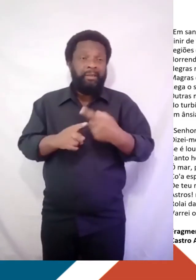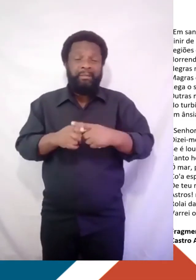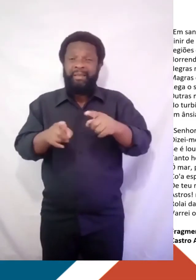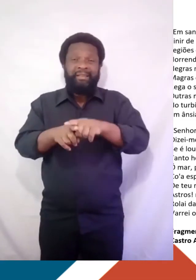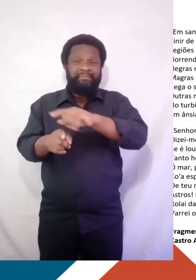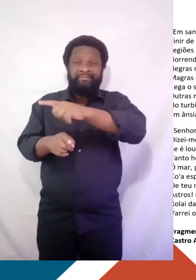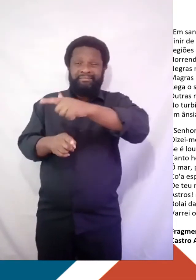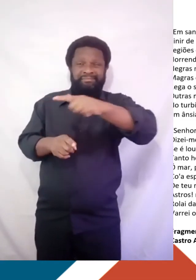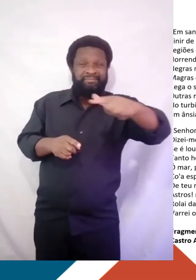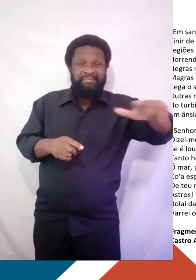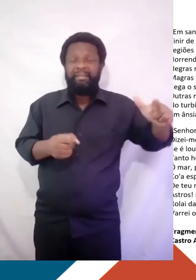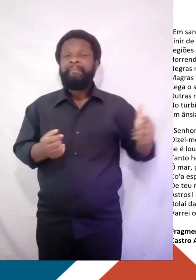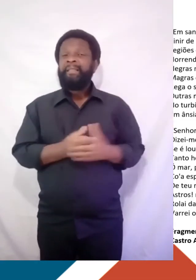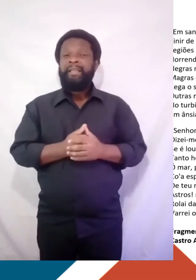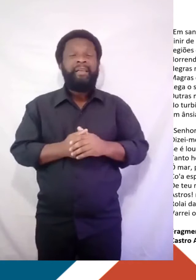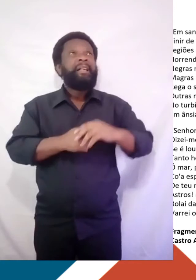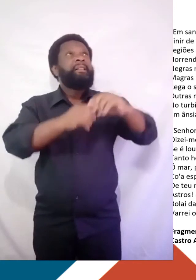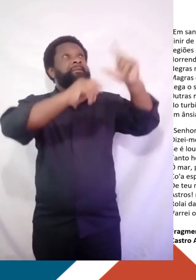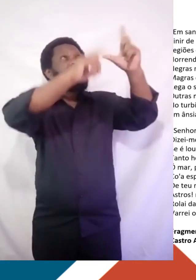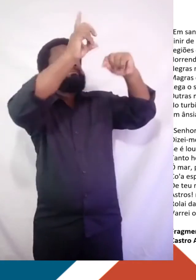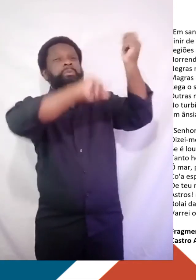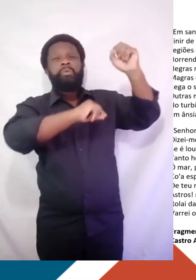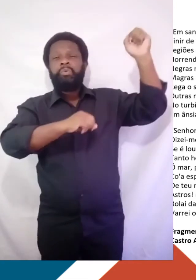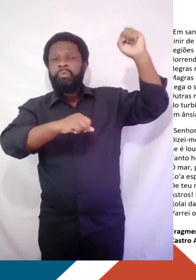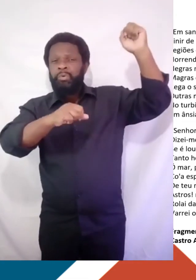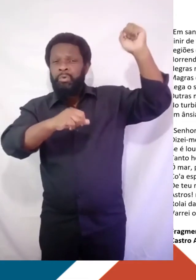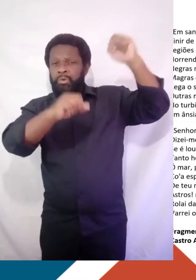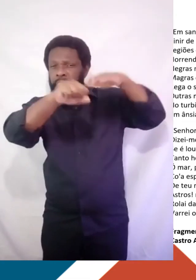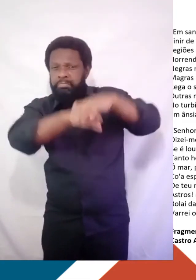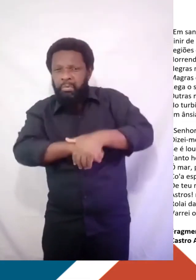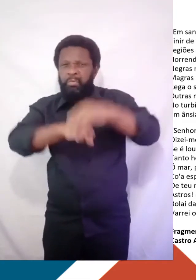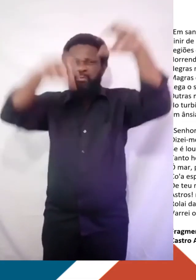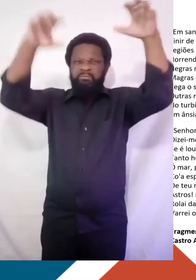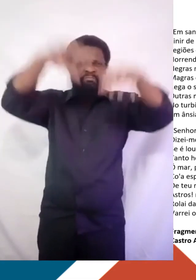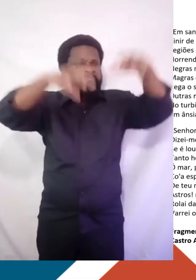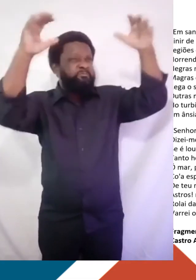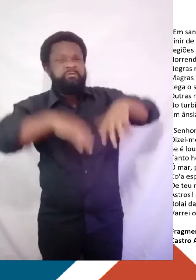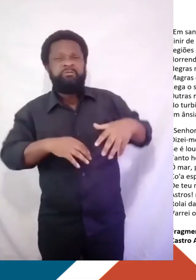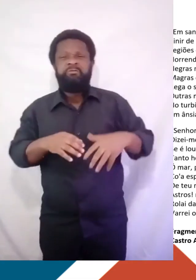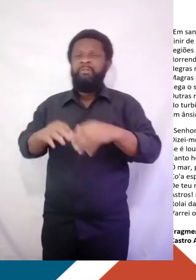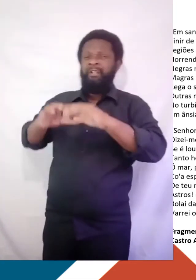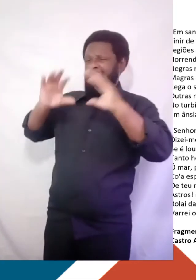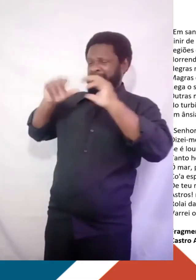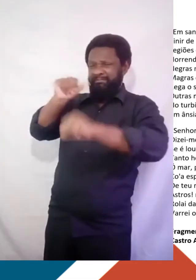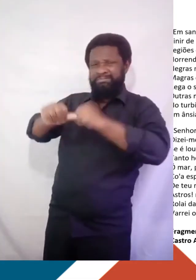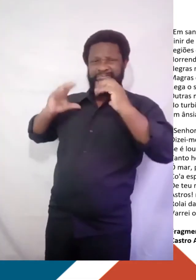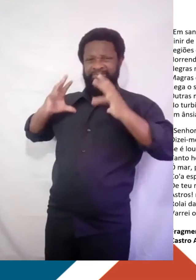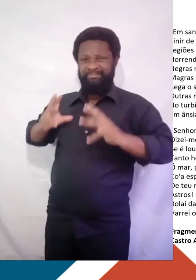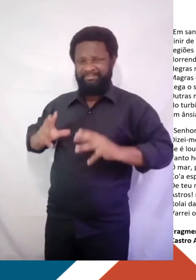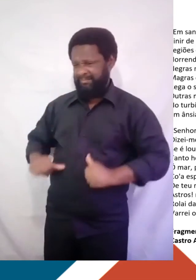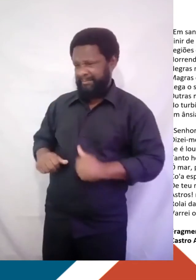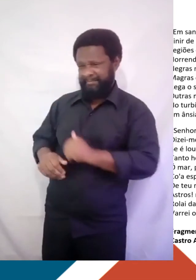teu manto este borrão? Astros, noites, tempestades, rolai das imensidades, varrei os mares,